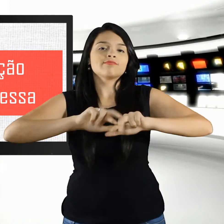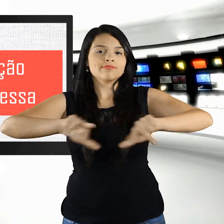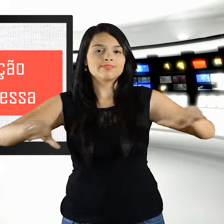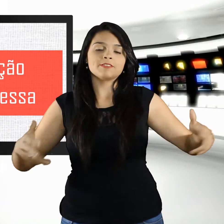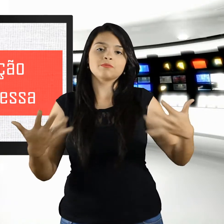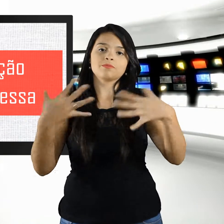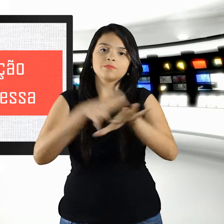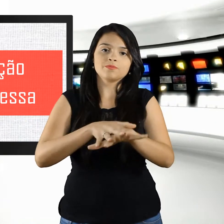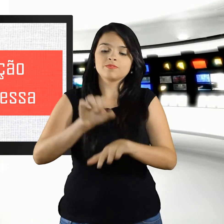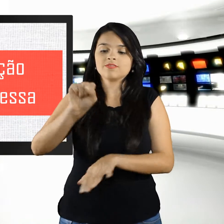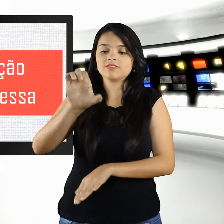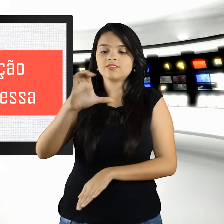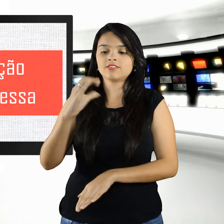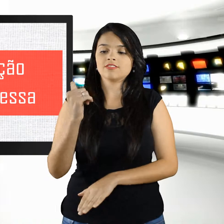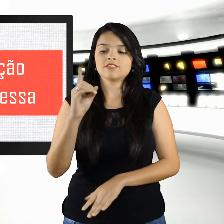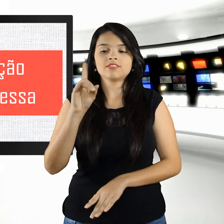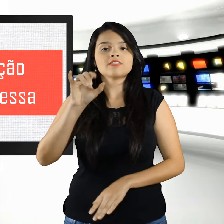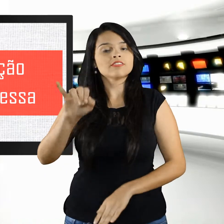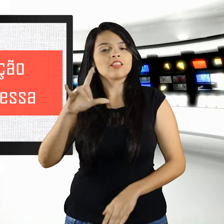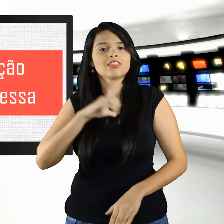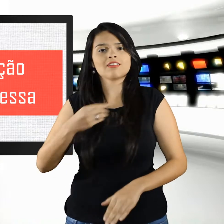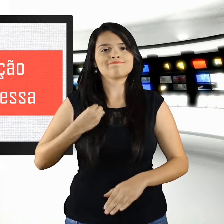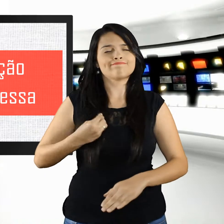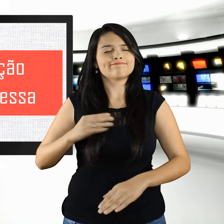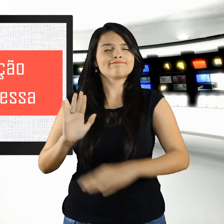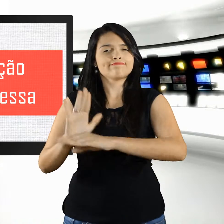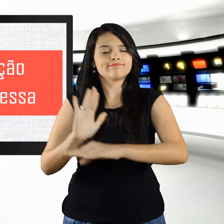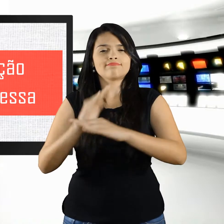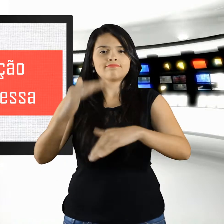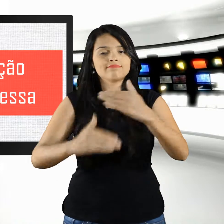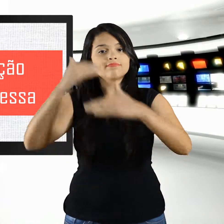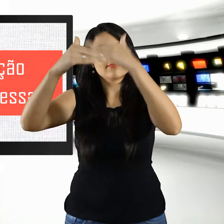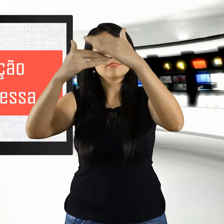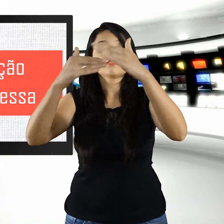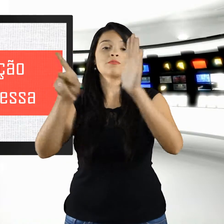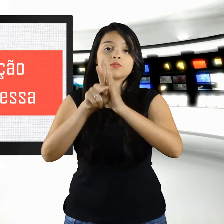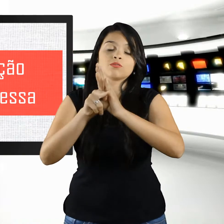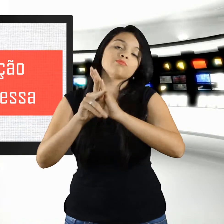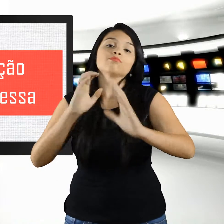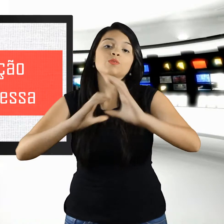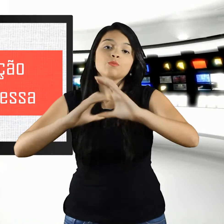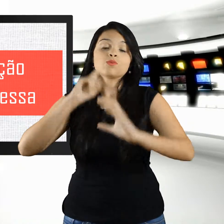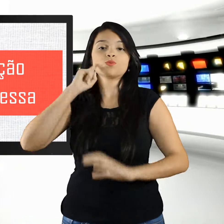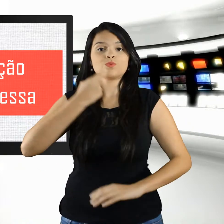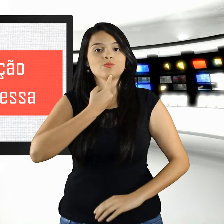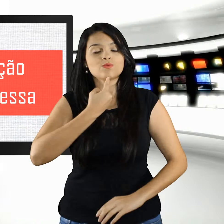Inclusão, SECAD, tem atuado de forma a contribuir para a evolução da acessibilidade de comunicação para surdos no Brasil.